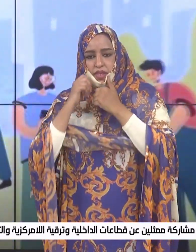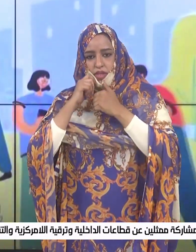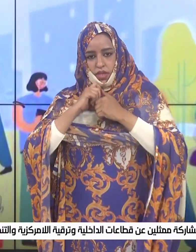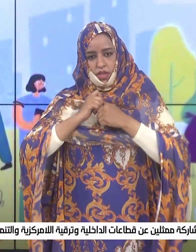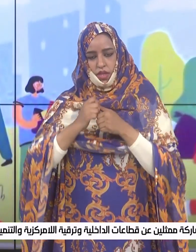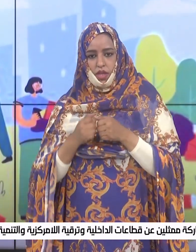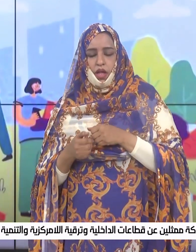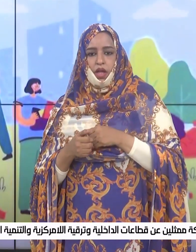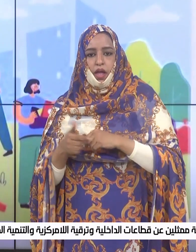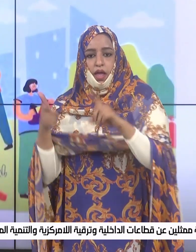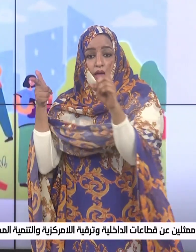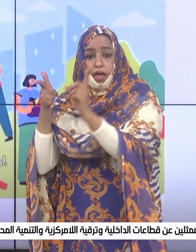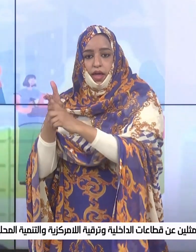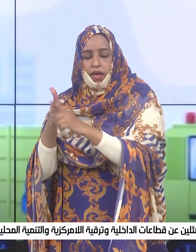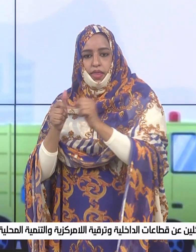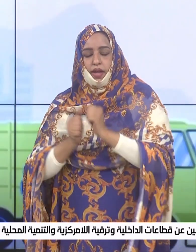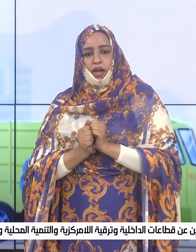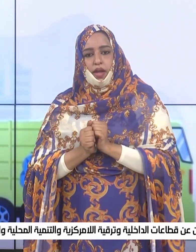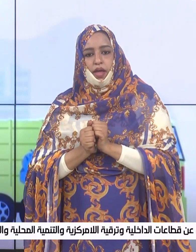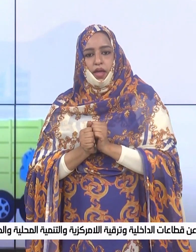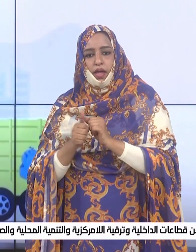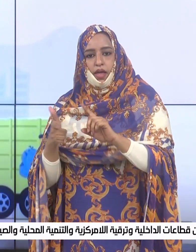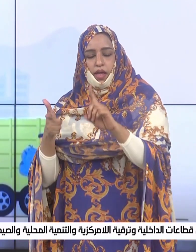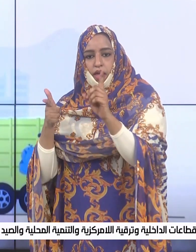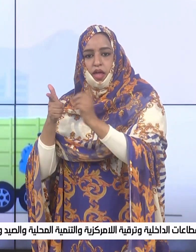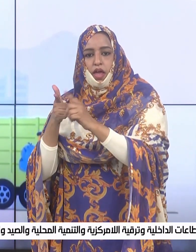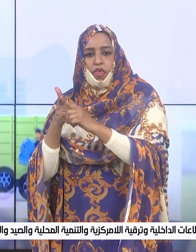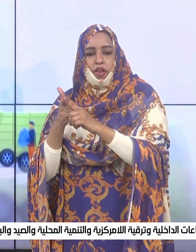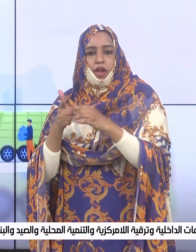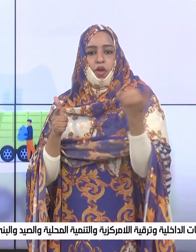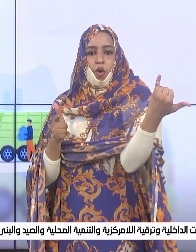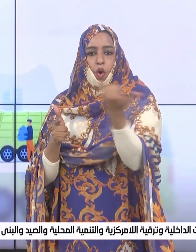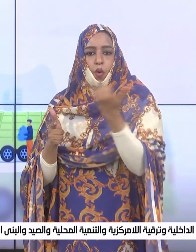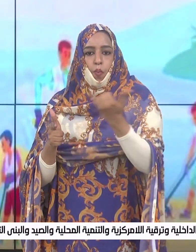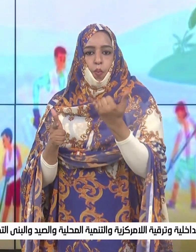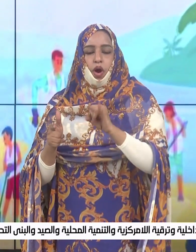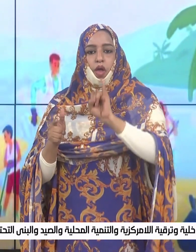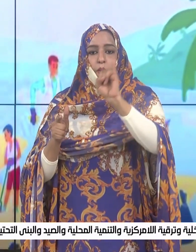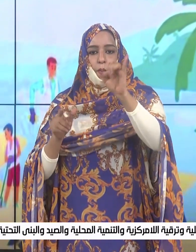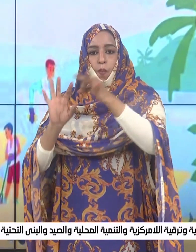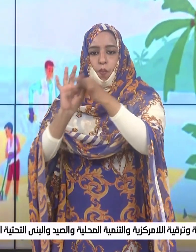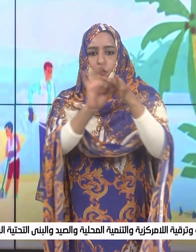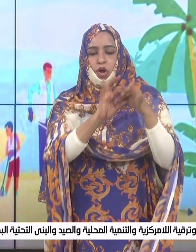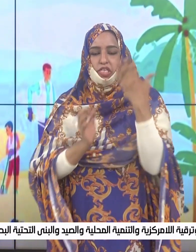برامج توعوية ترشد الأفراد حول كيفية التعامل مع البيئة بشكل صحيح.